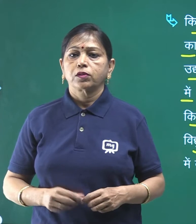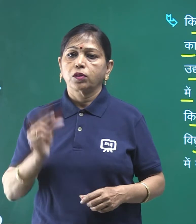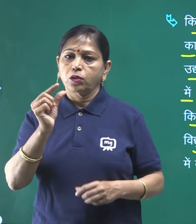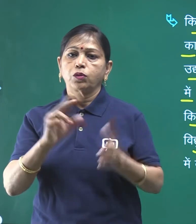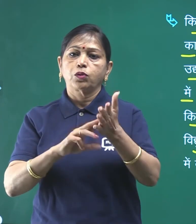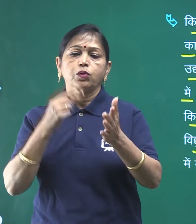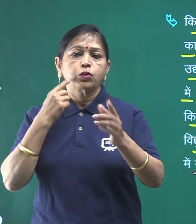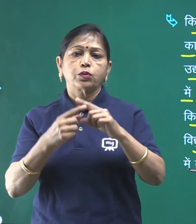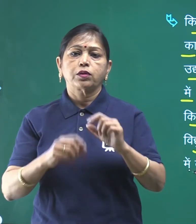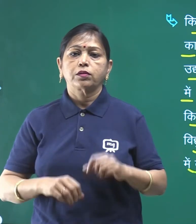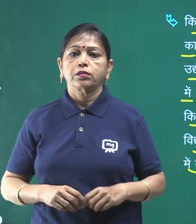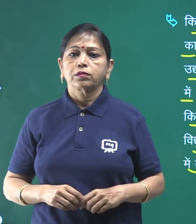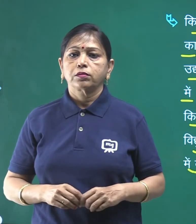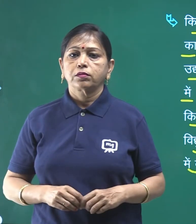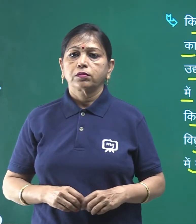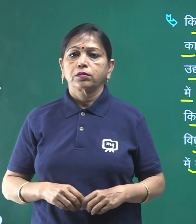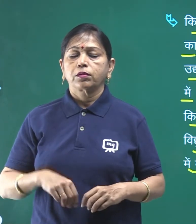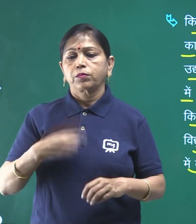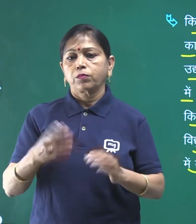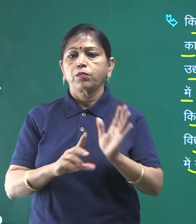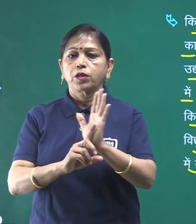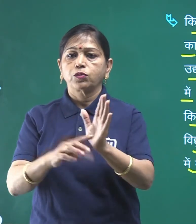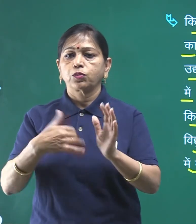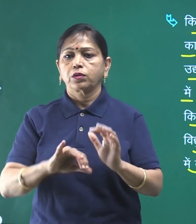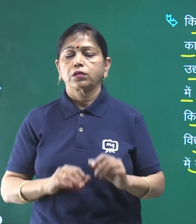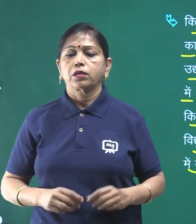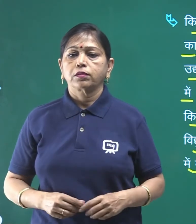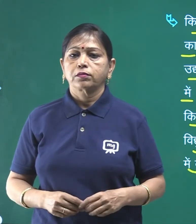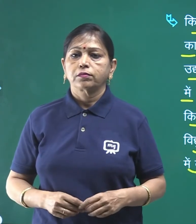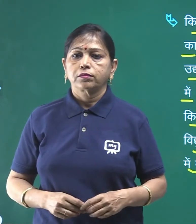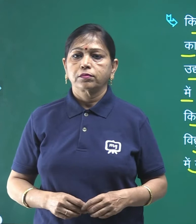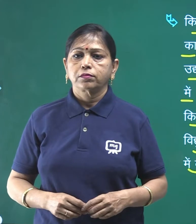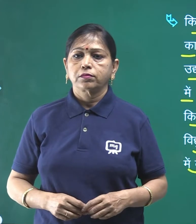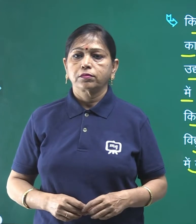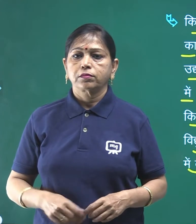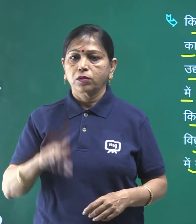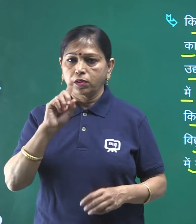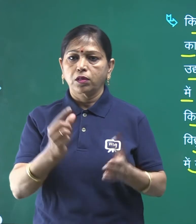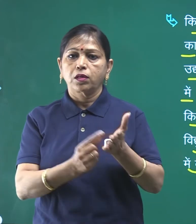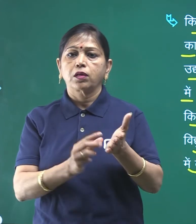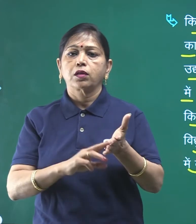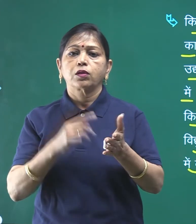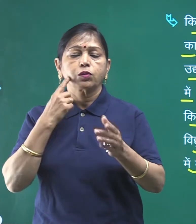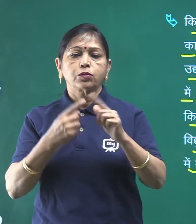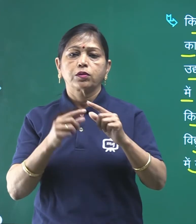यूनिट में व्यक्त करते हैं। 1 यूनिट बराबर